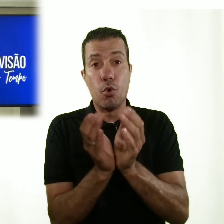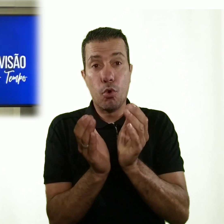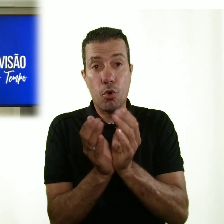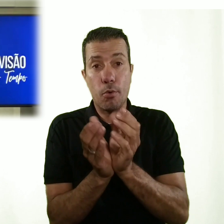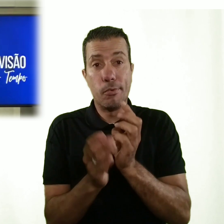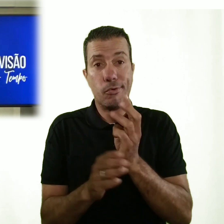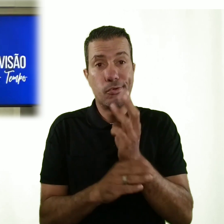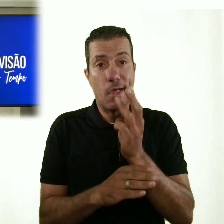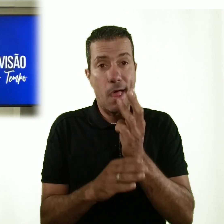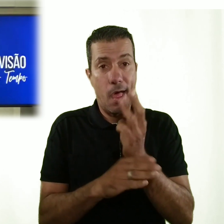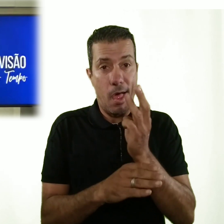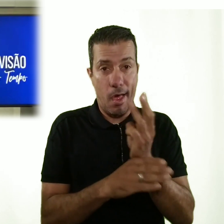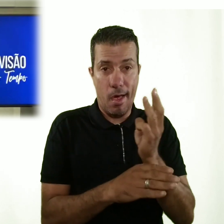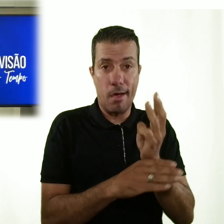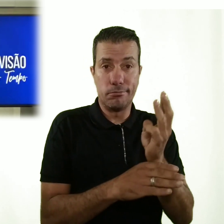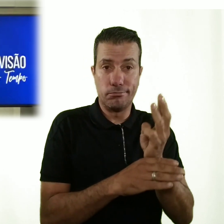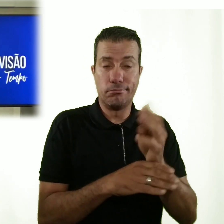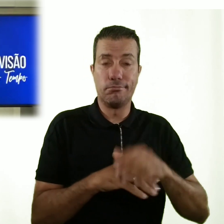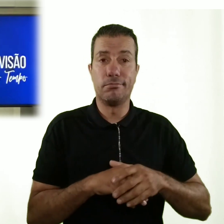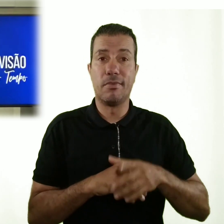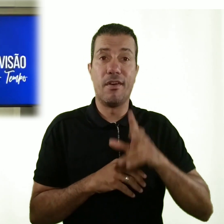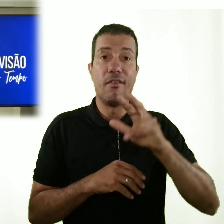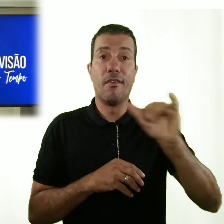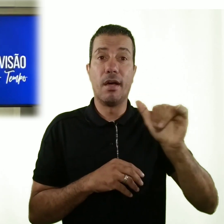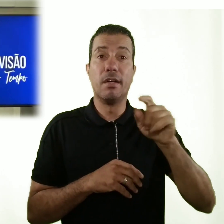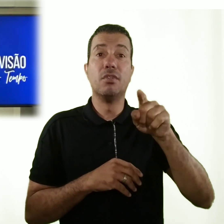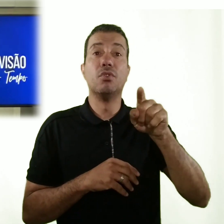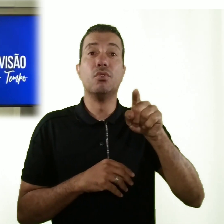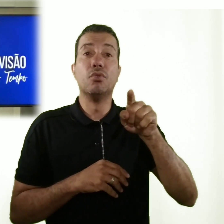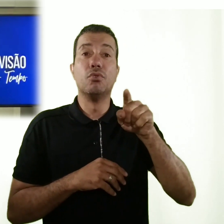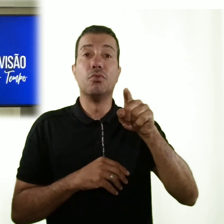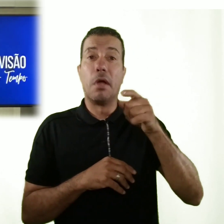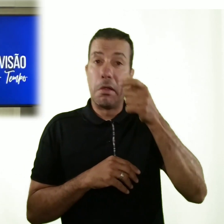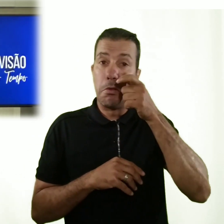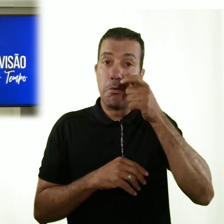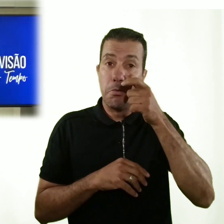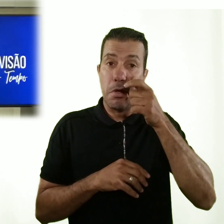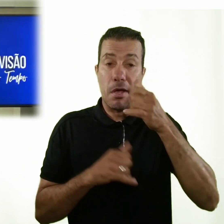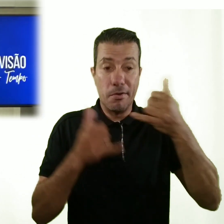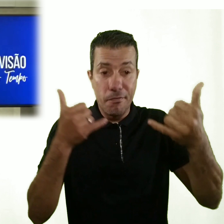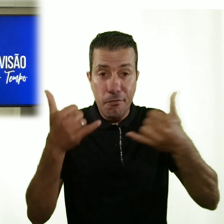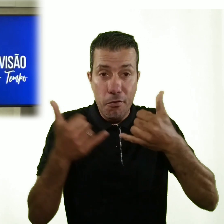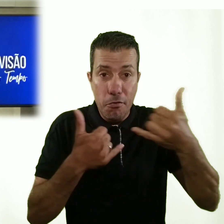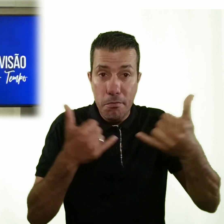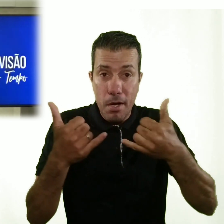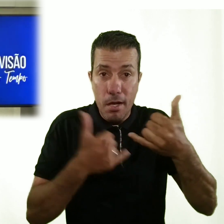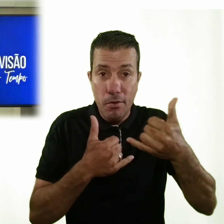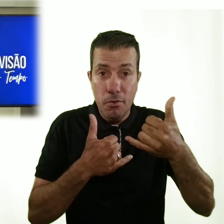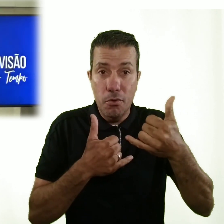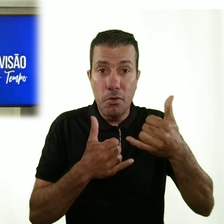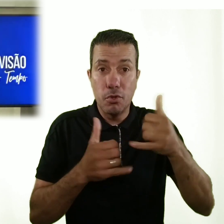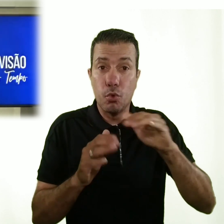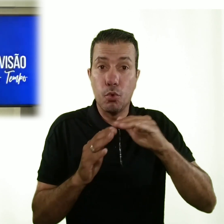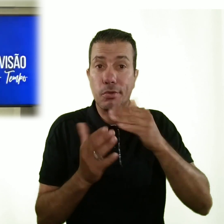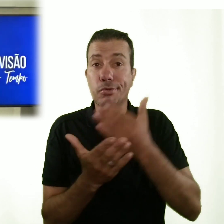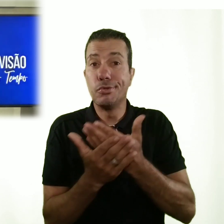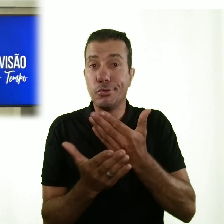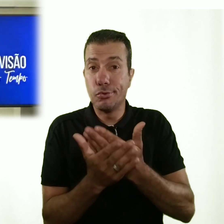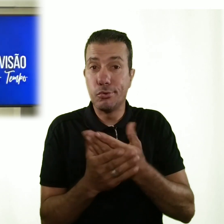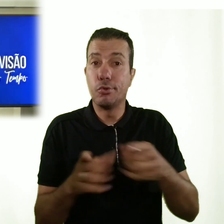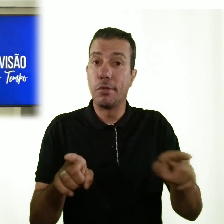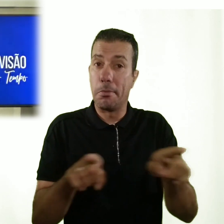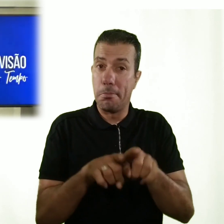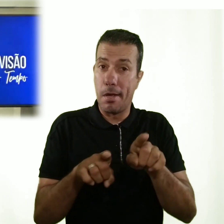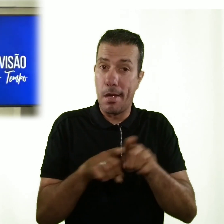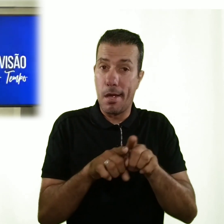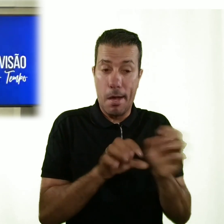fechado, exclusivo de WhatsApp, vai te manter atualizado sobre os assuntos, sobre as próximas aulas, e durante as transmissões